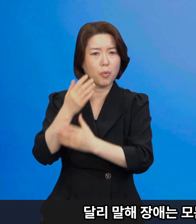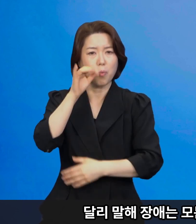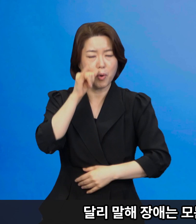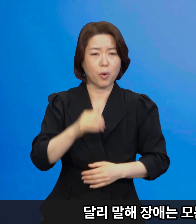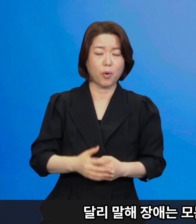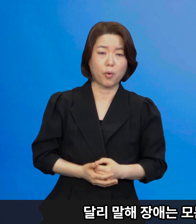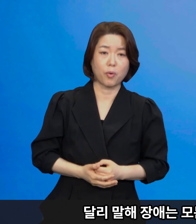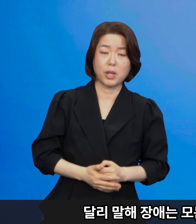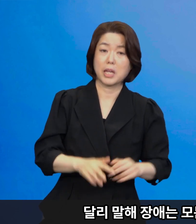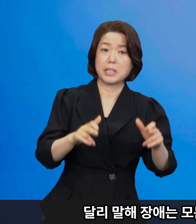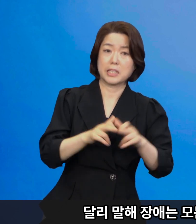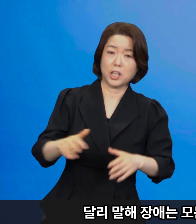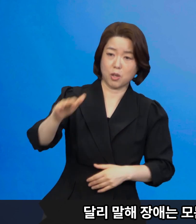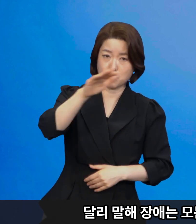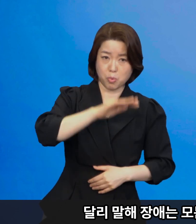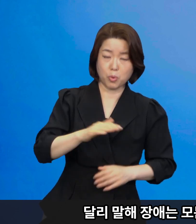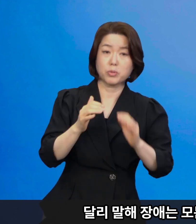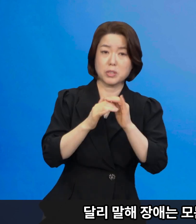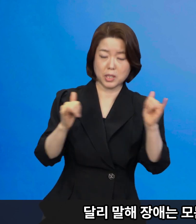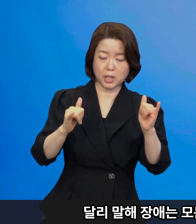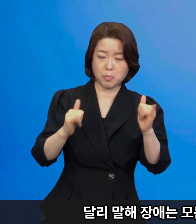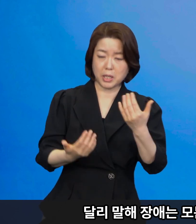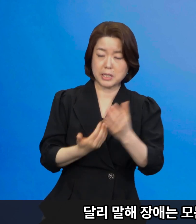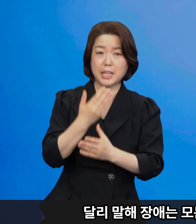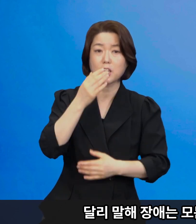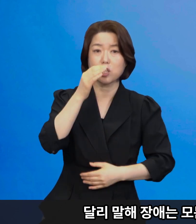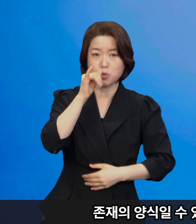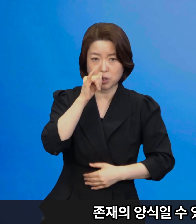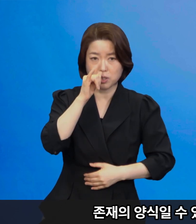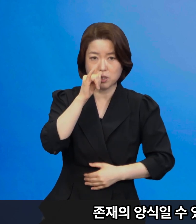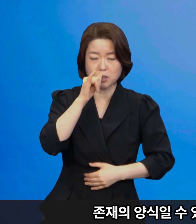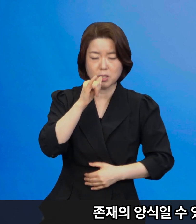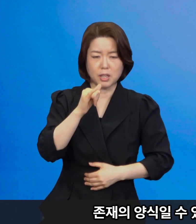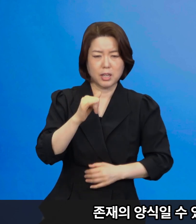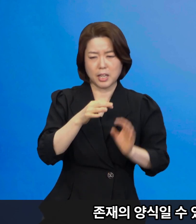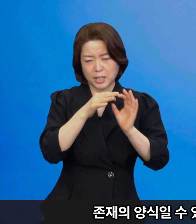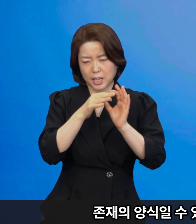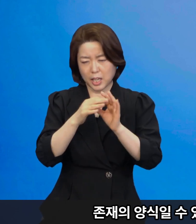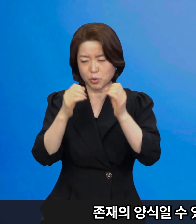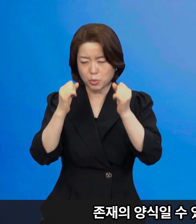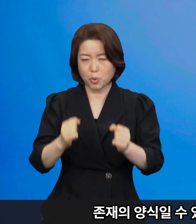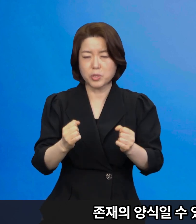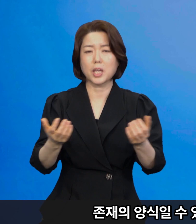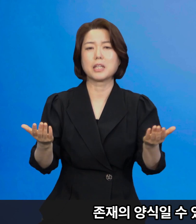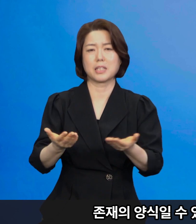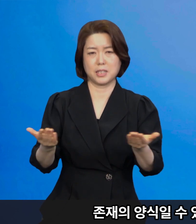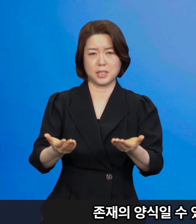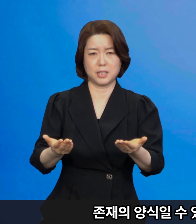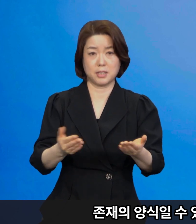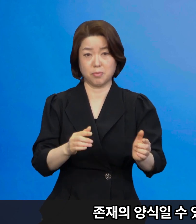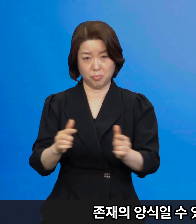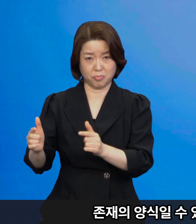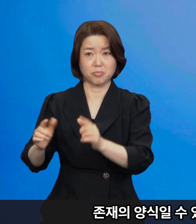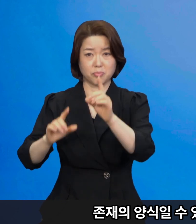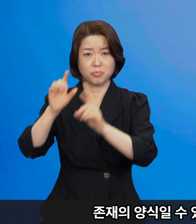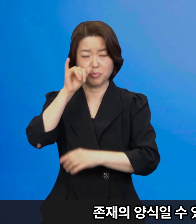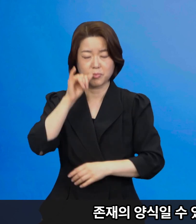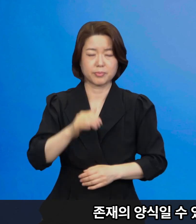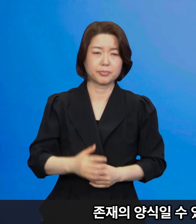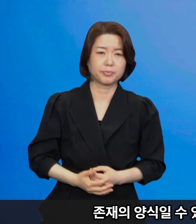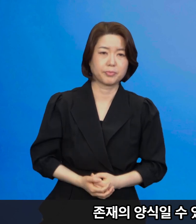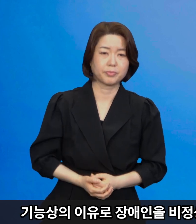장애는 모든 인간에게 일어날 수 있는 존재의 양식일 수 있다는 말씀이